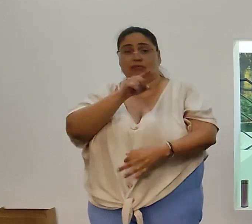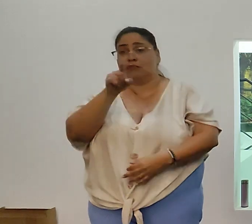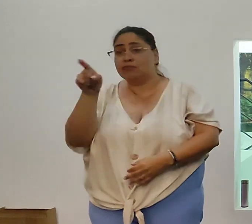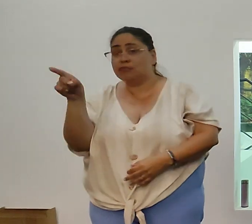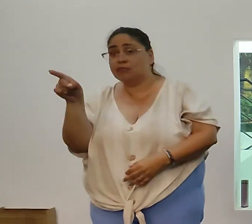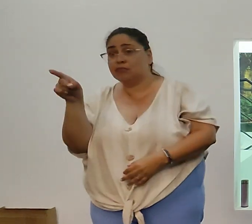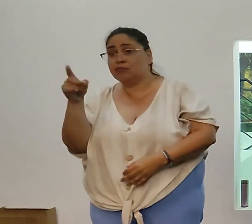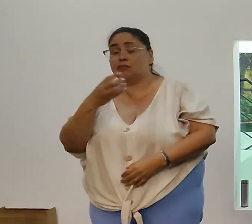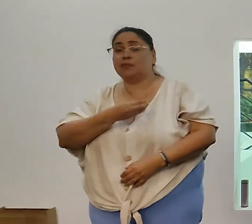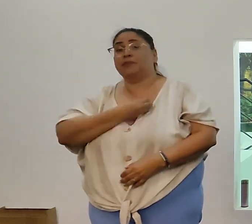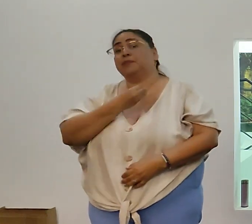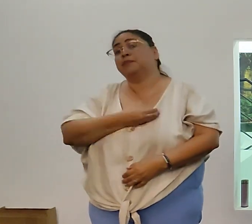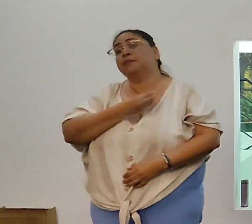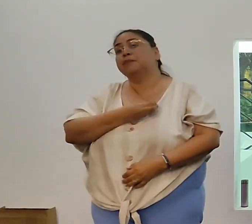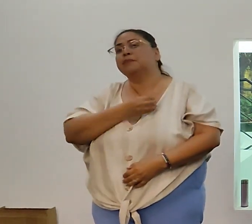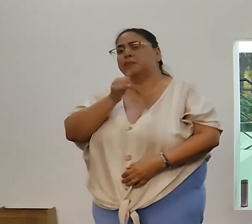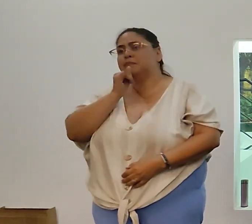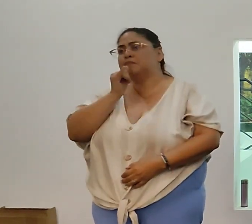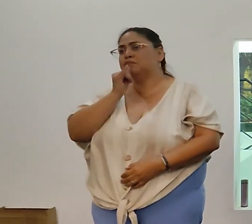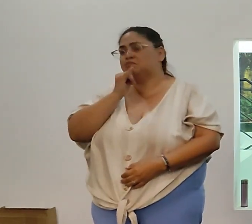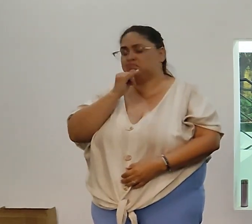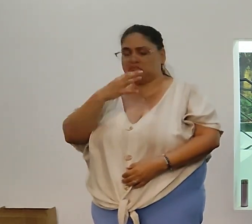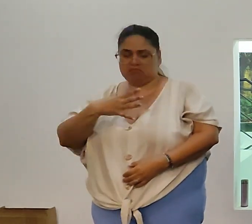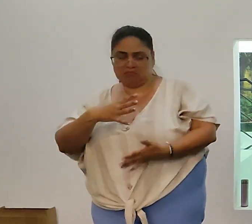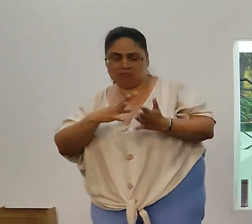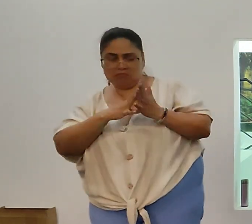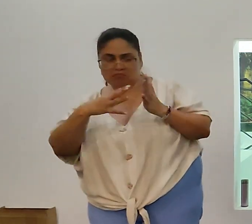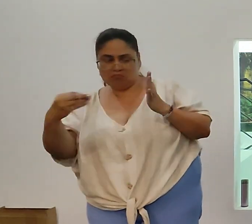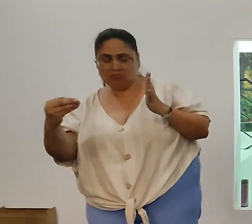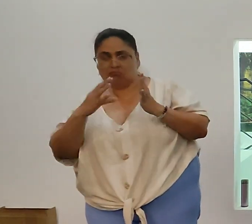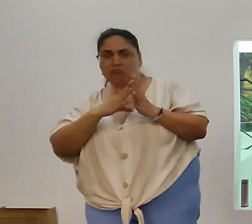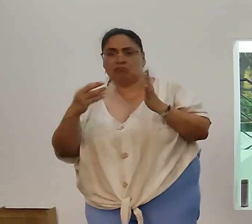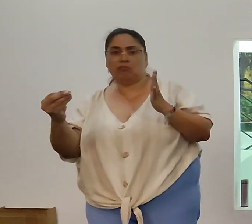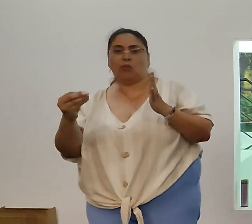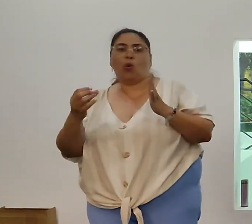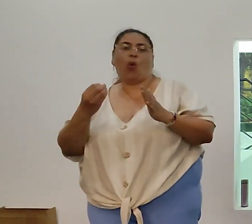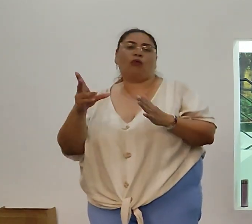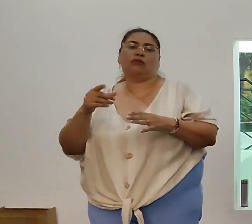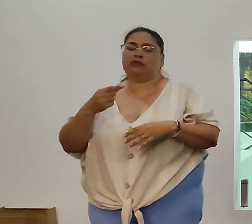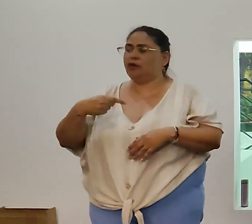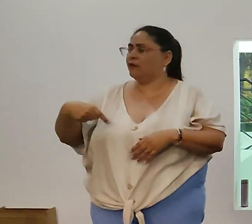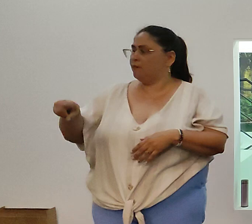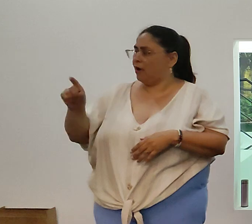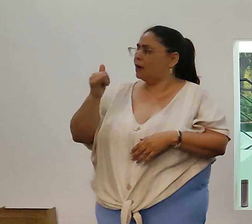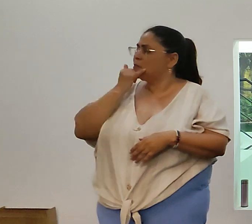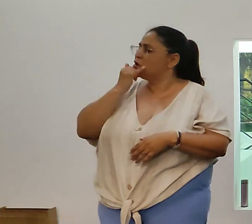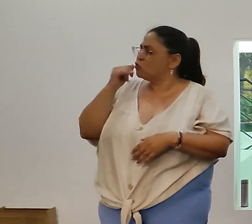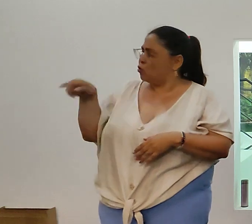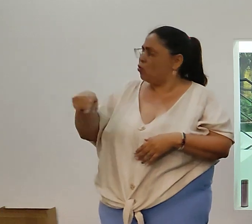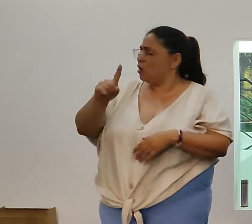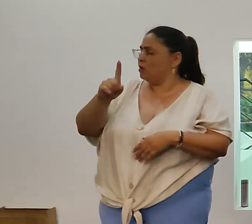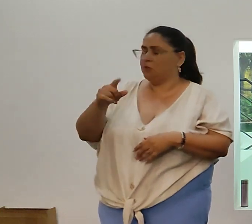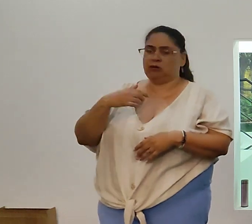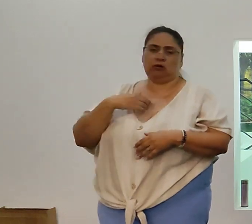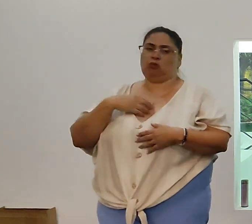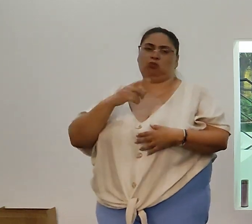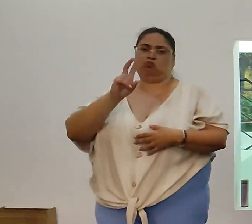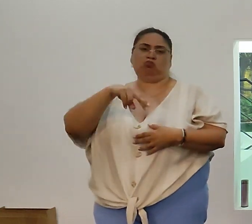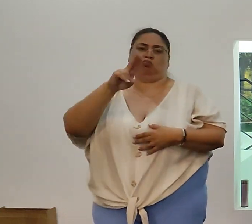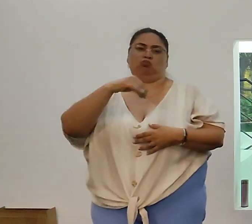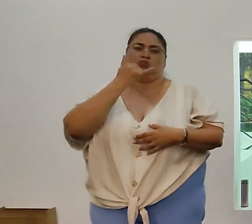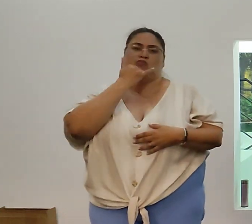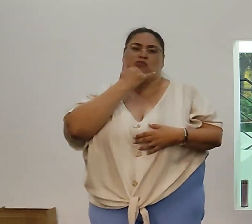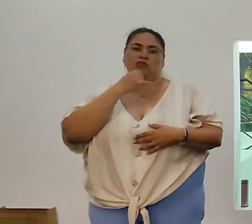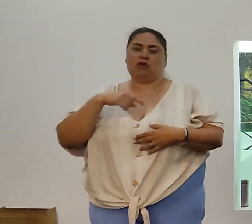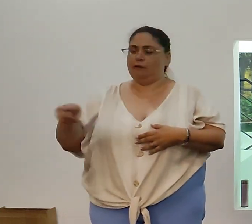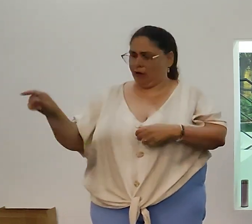Com a sua vida você dá o exemplo para os seus filhos? Ou você é aquele que manda o seu filho perdoar, mas não perdoa? Ou você é aquele que manda o